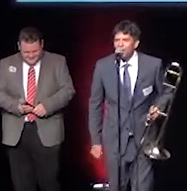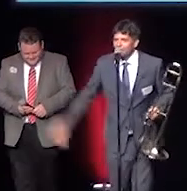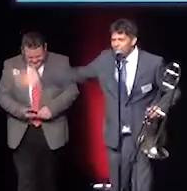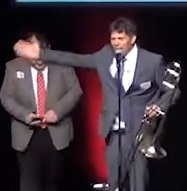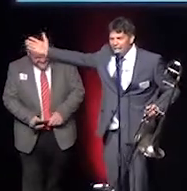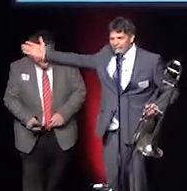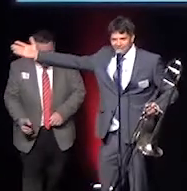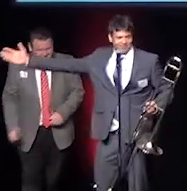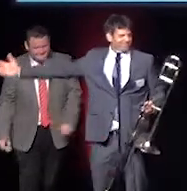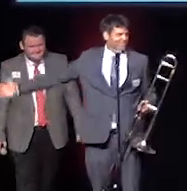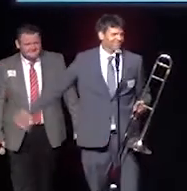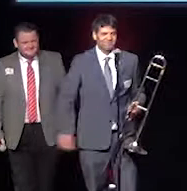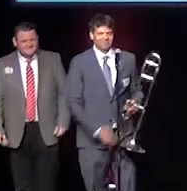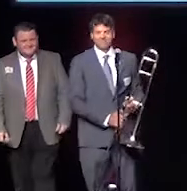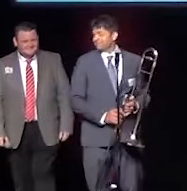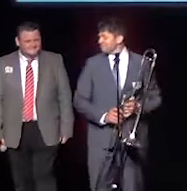yeah! Die Band!